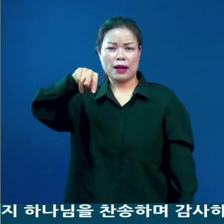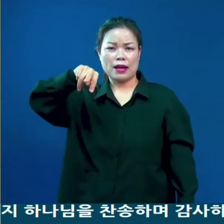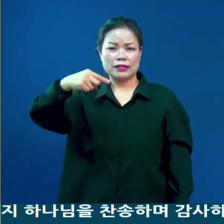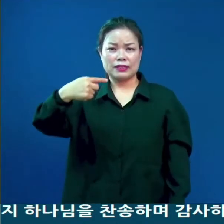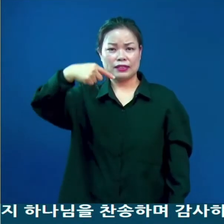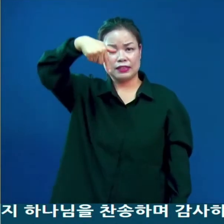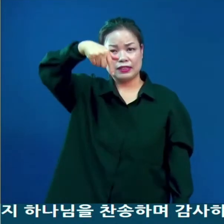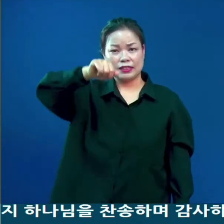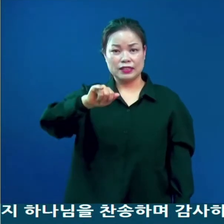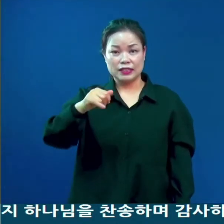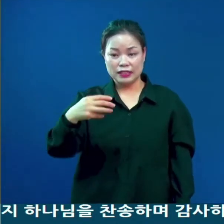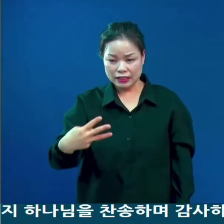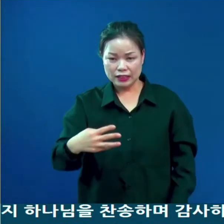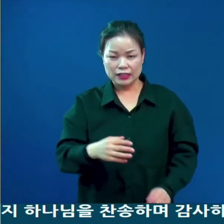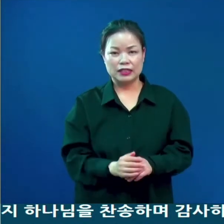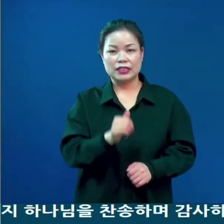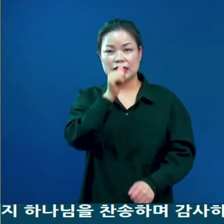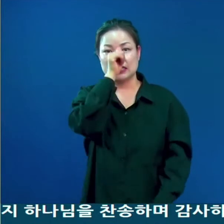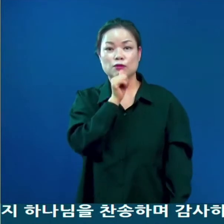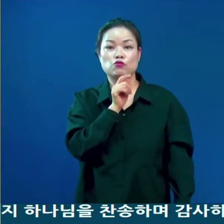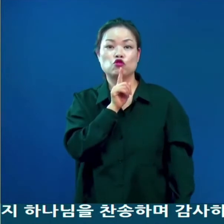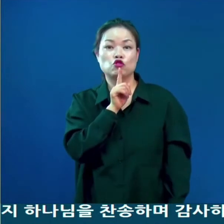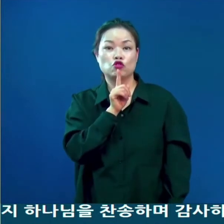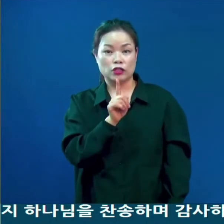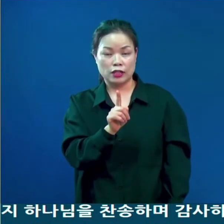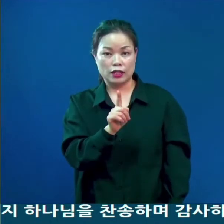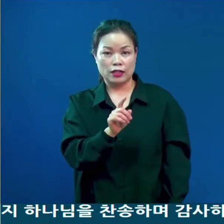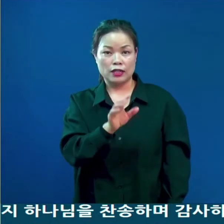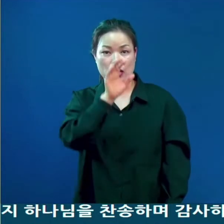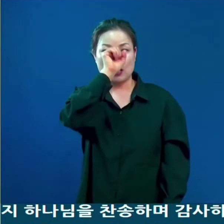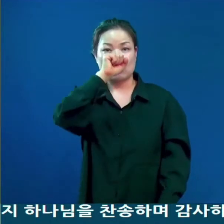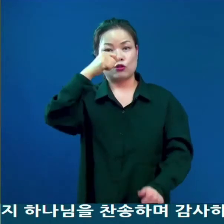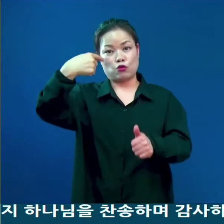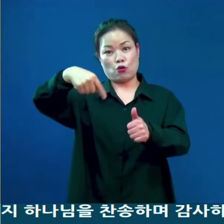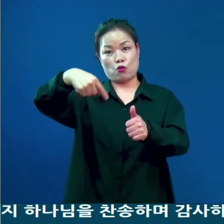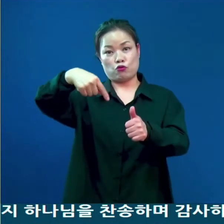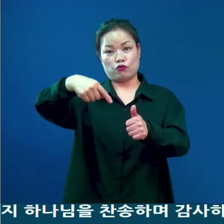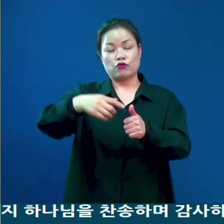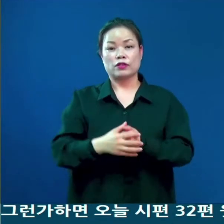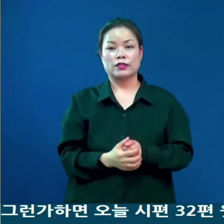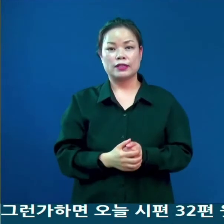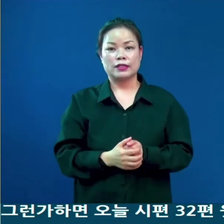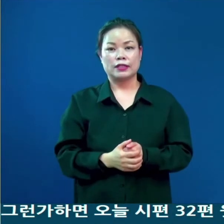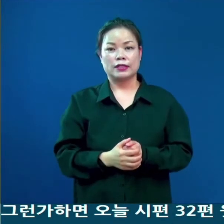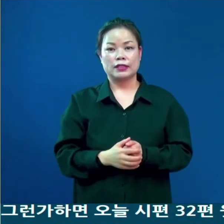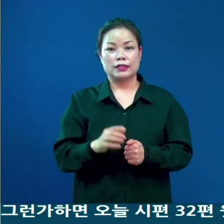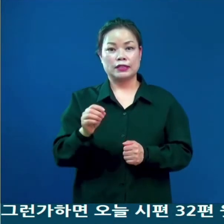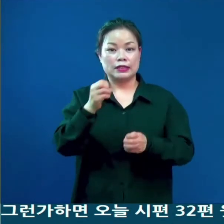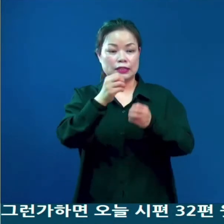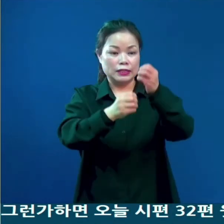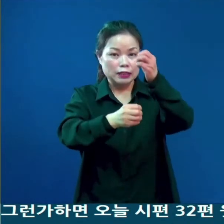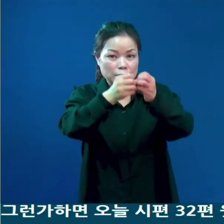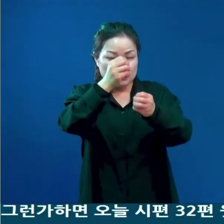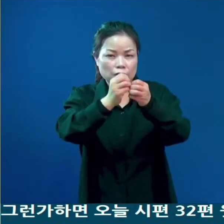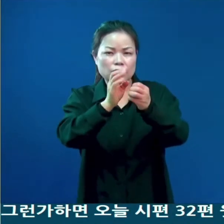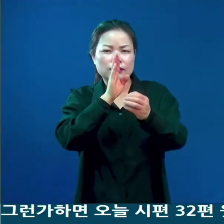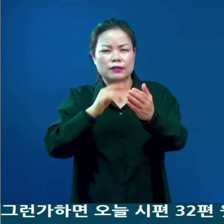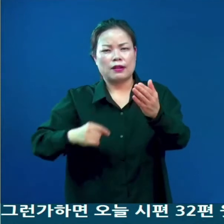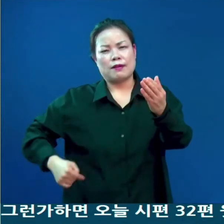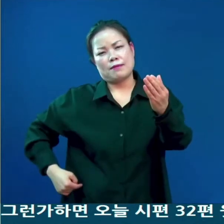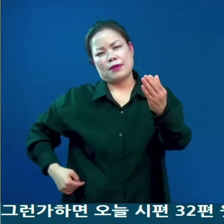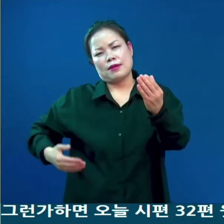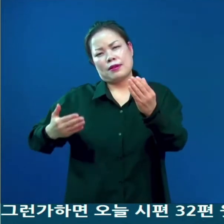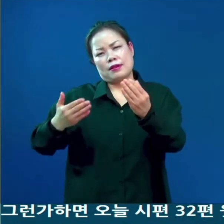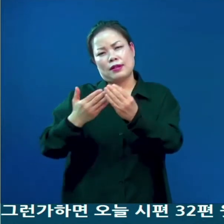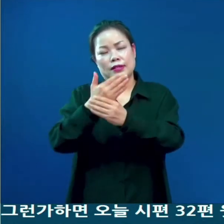마스길이라는 단어는 히브리어로 교훈하다라는 의미예요. 그러니까 이 시편이 참회시의 형식을